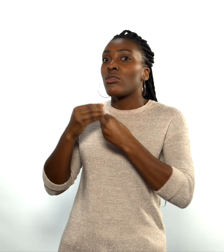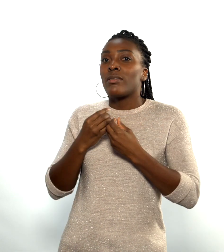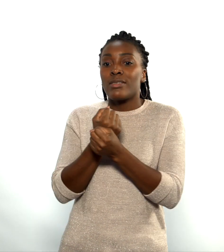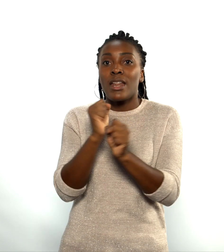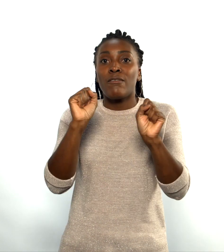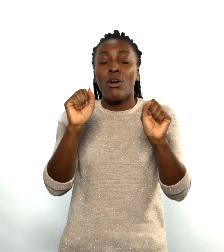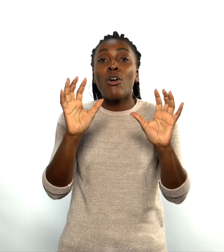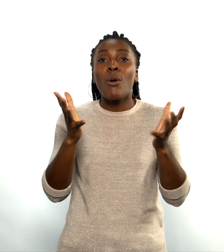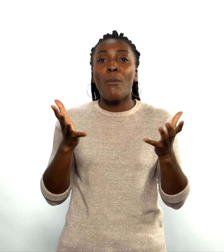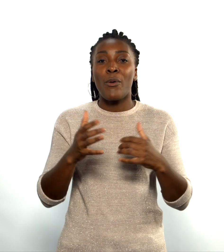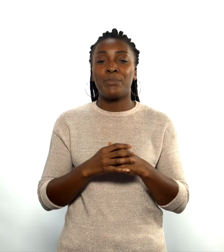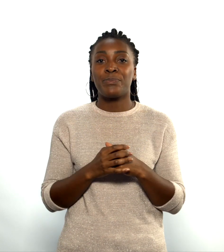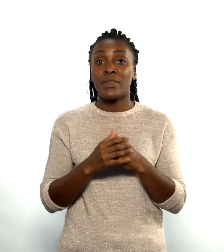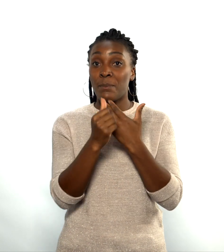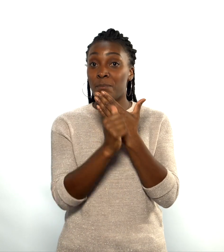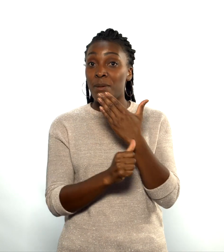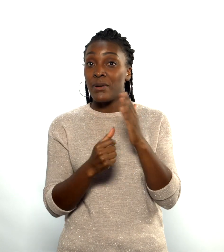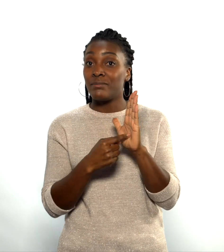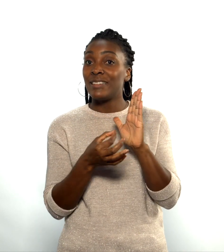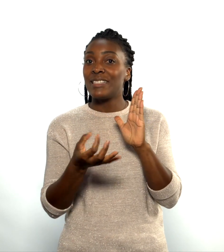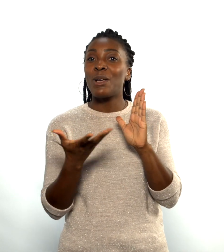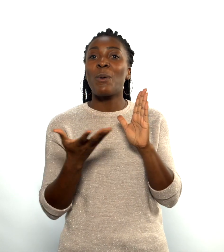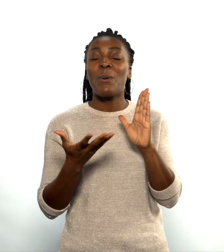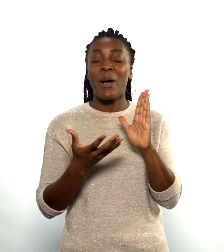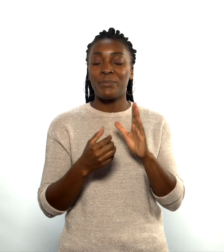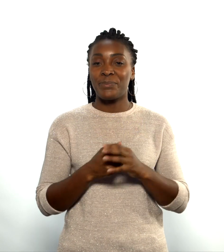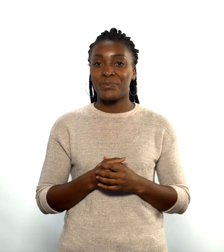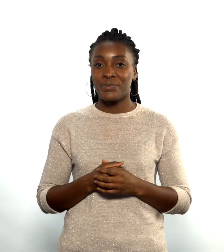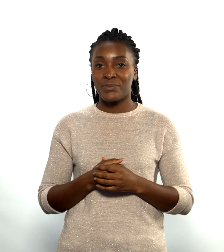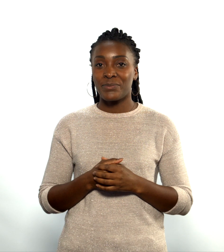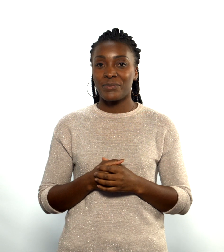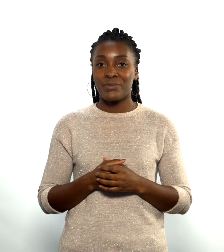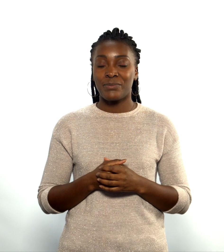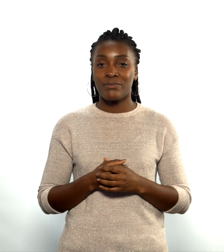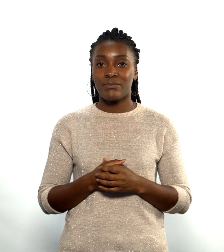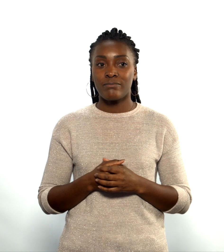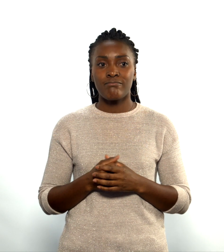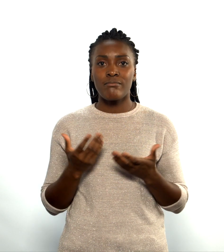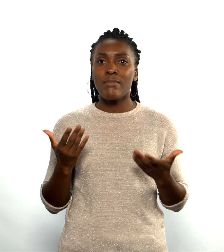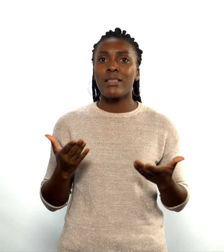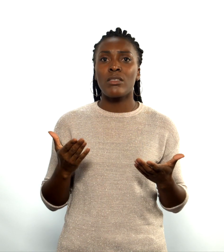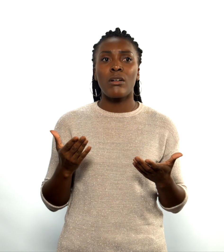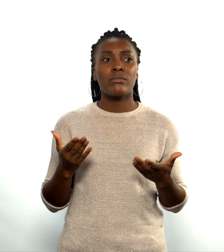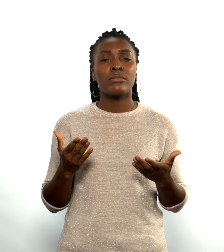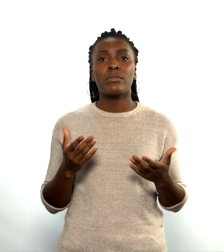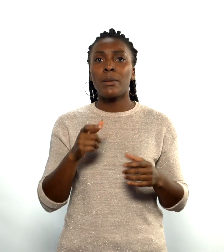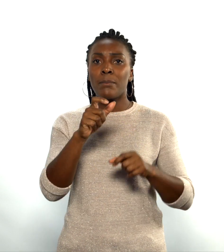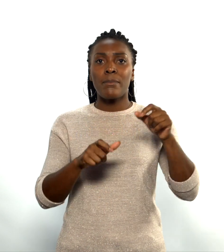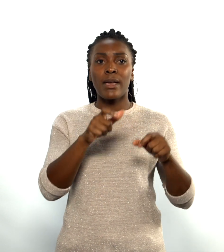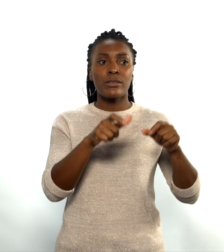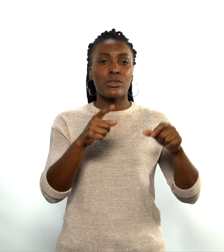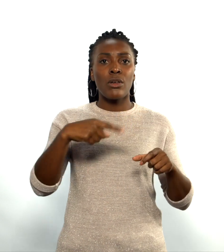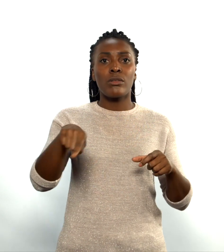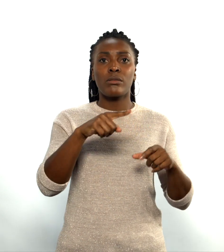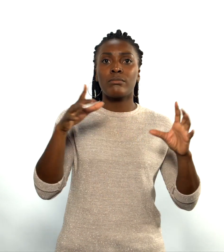Jésus. Nous lisons dans la parole, dans Romains 8, au verset 1. Maintenant, il n'y a plus de condamnation